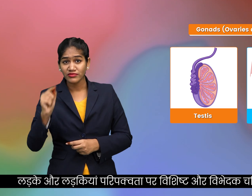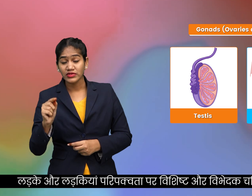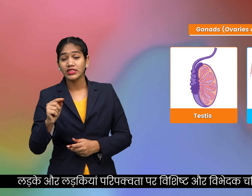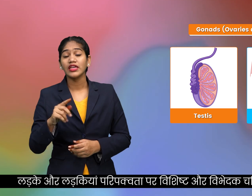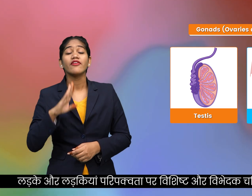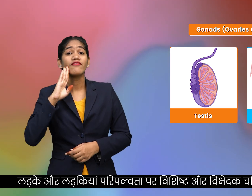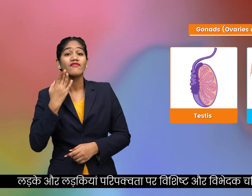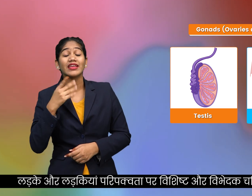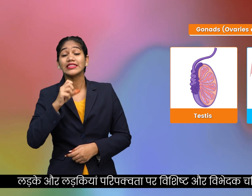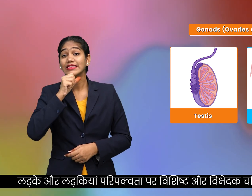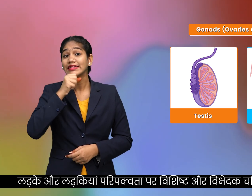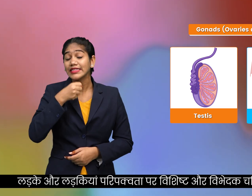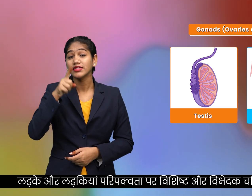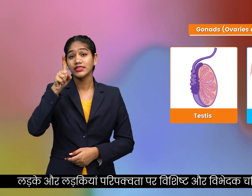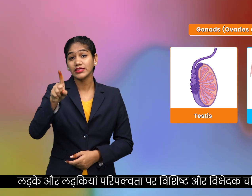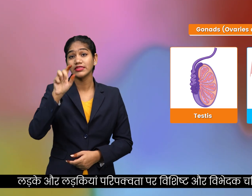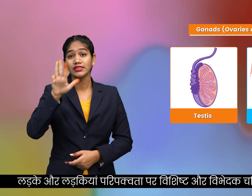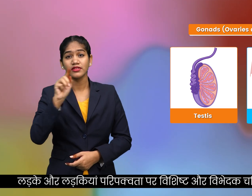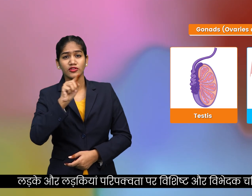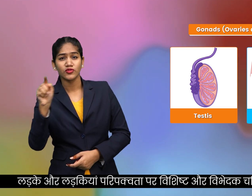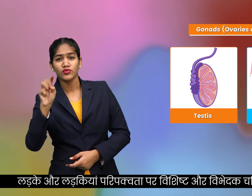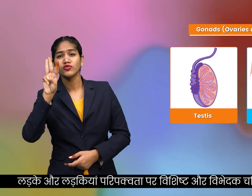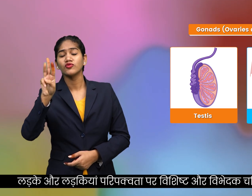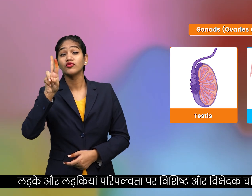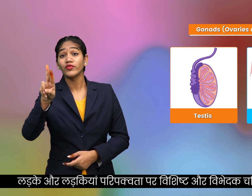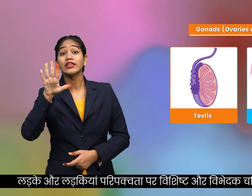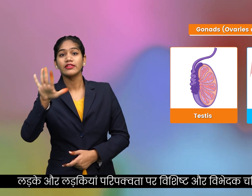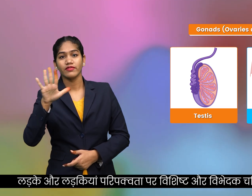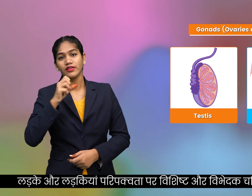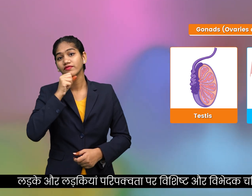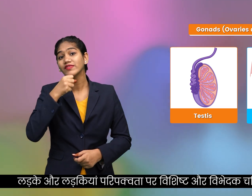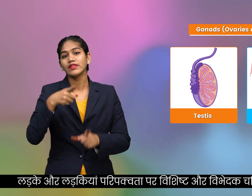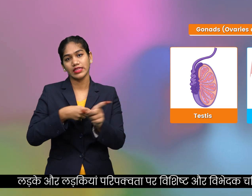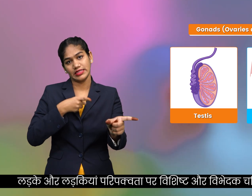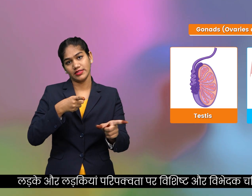विभेदक चरित्र विकास करते हैं।